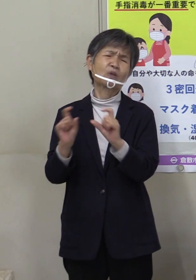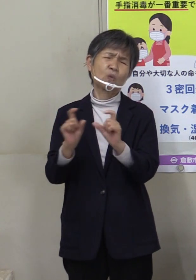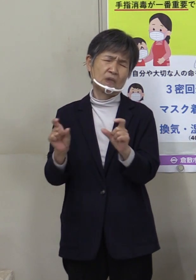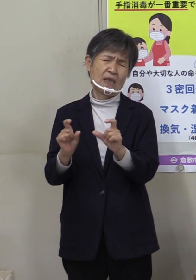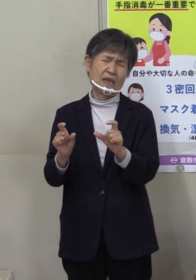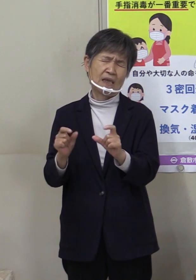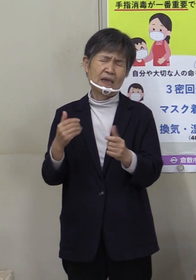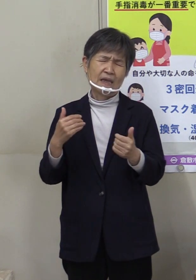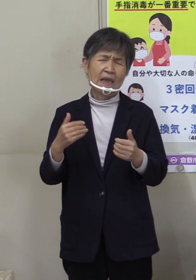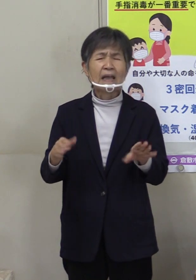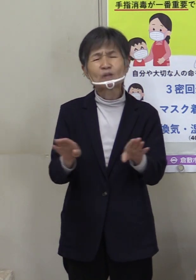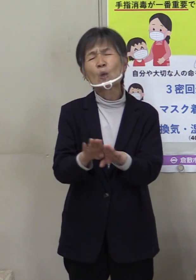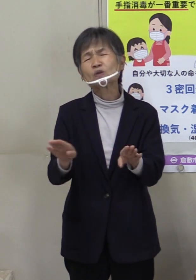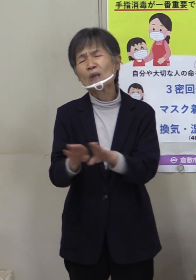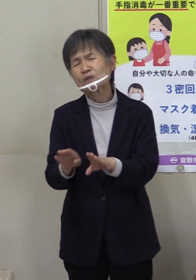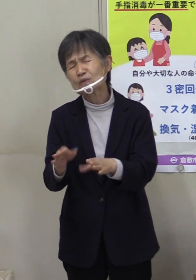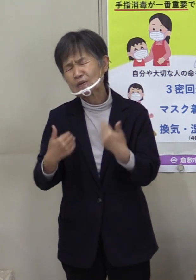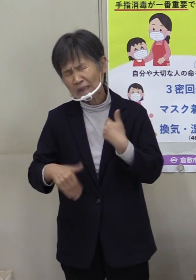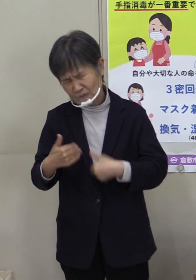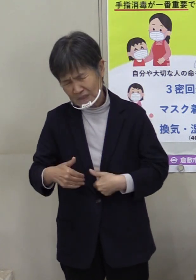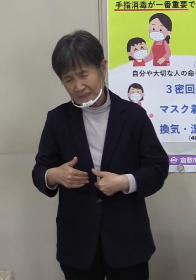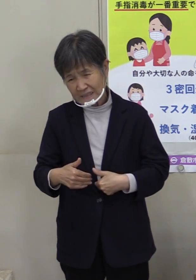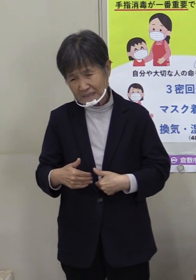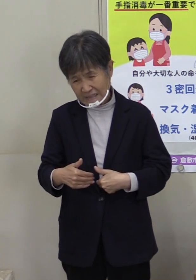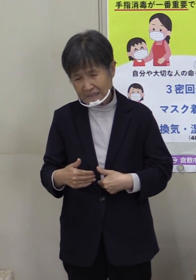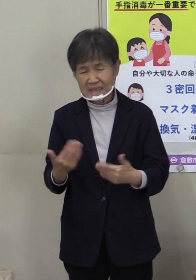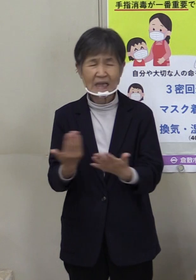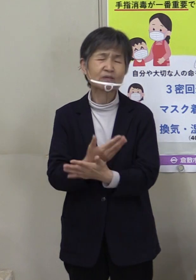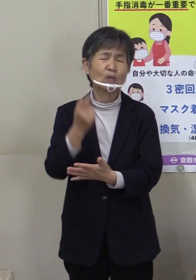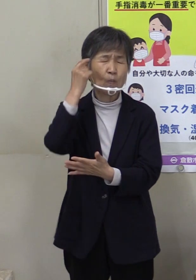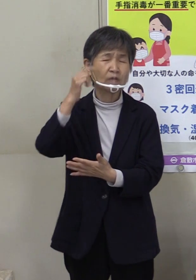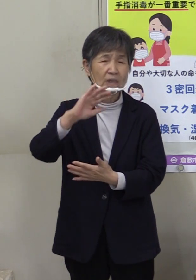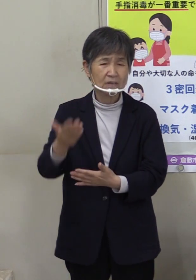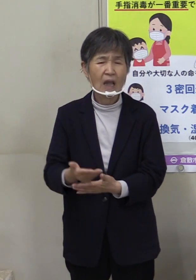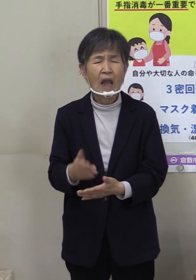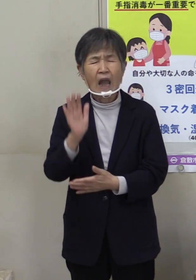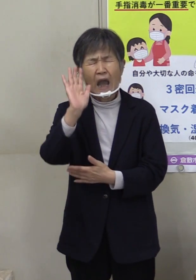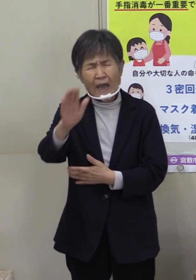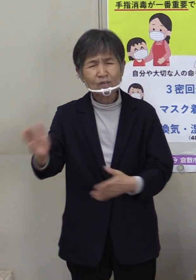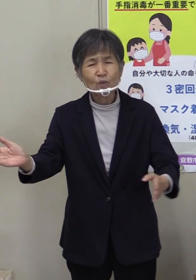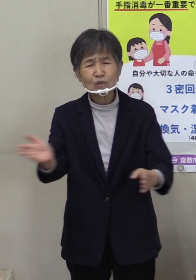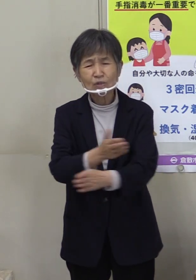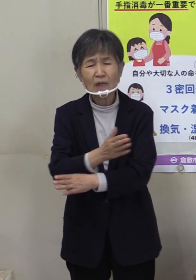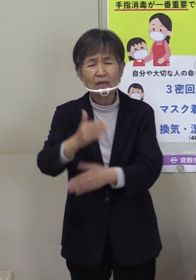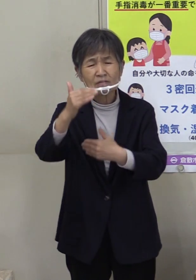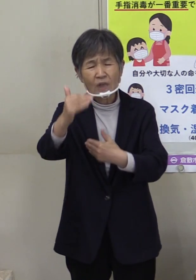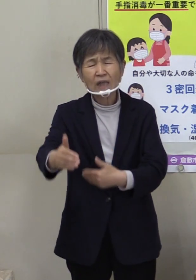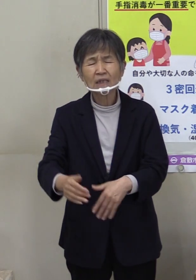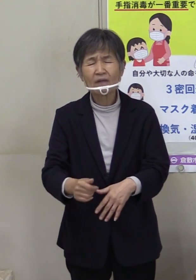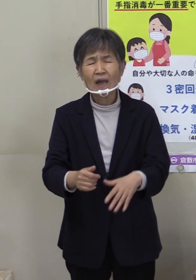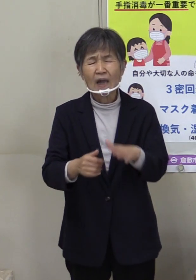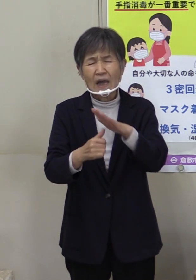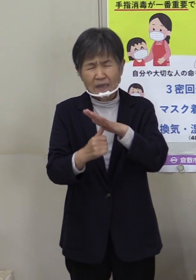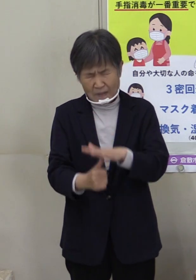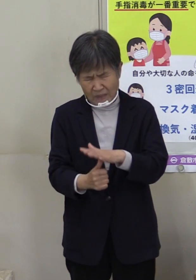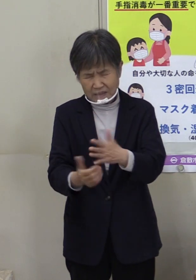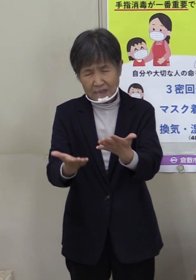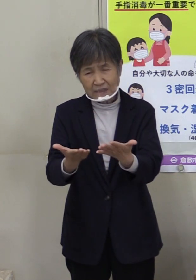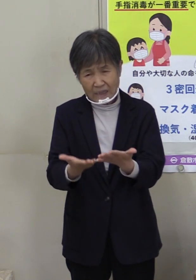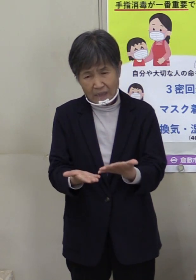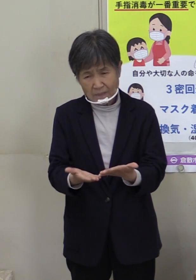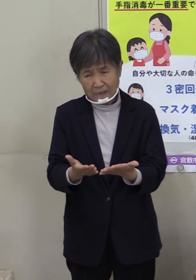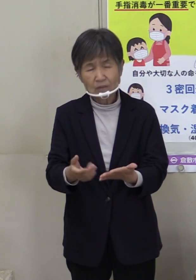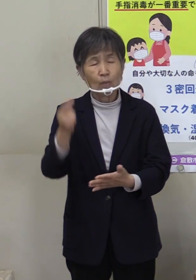しいゴールデンウィークという形はなるんでしょうけども、あとしばらくは自制していただければと、そう思っております